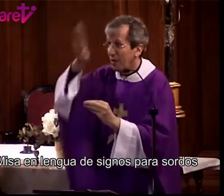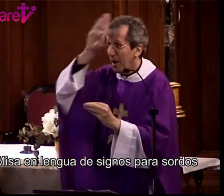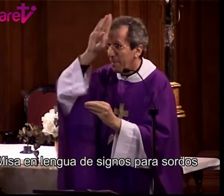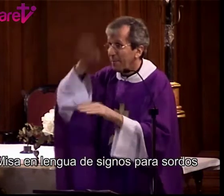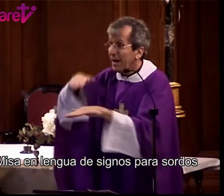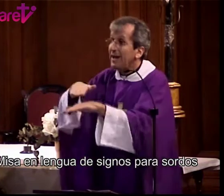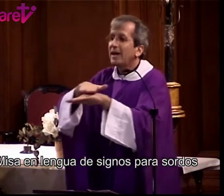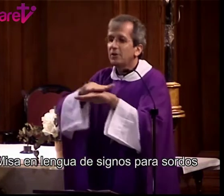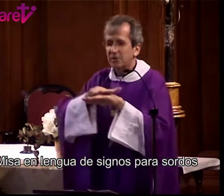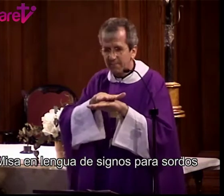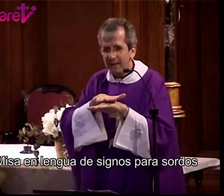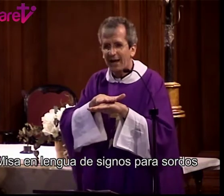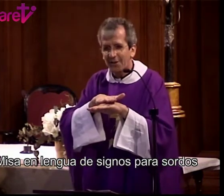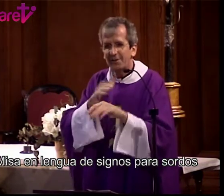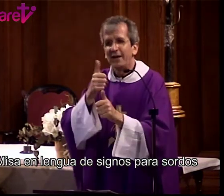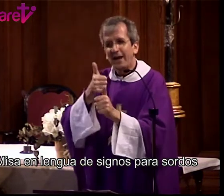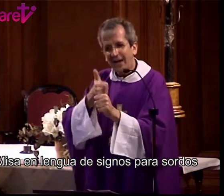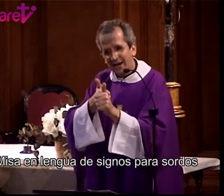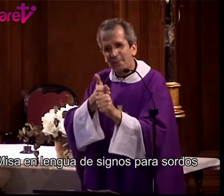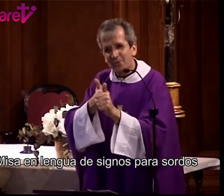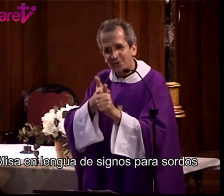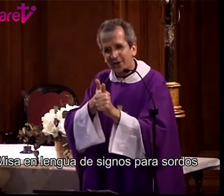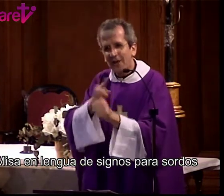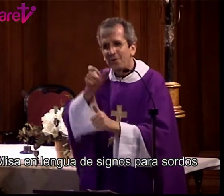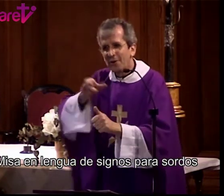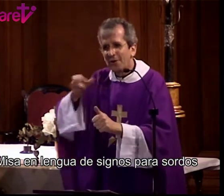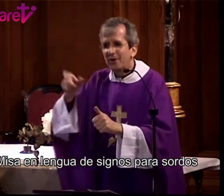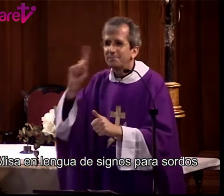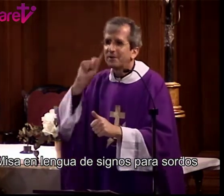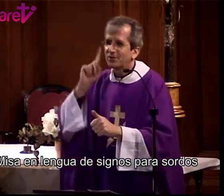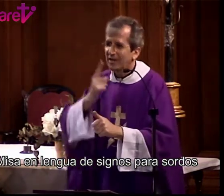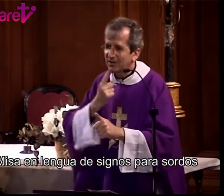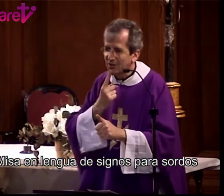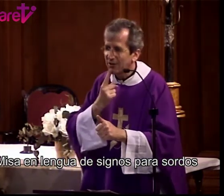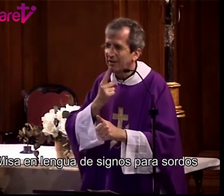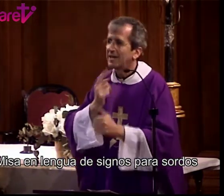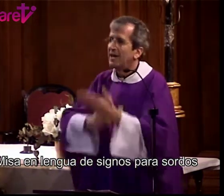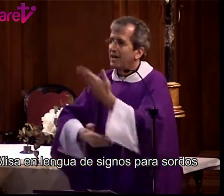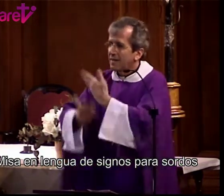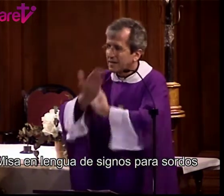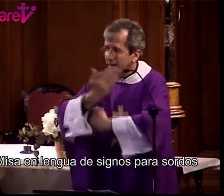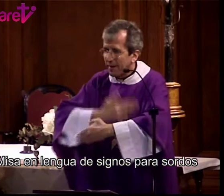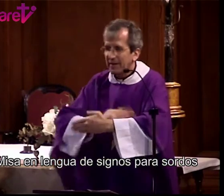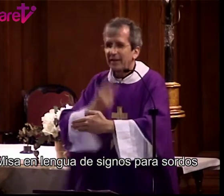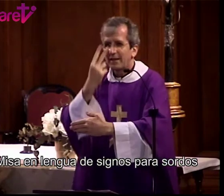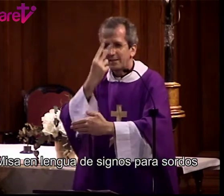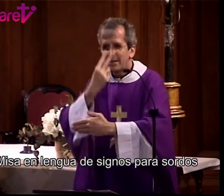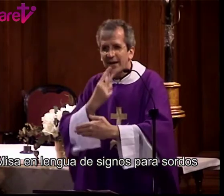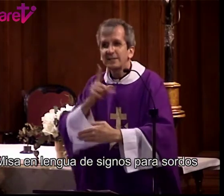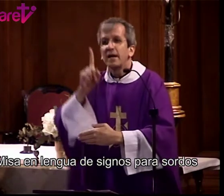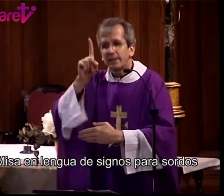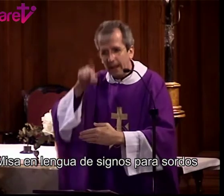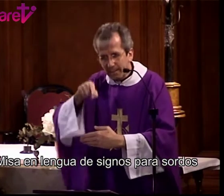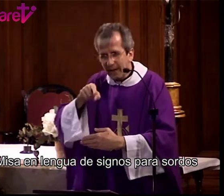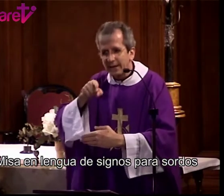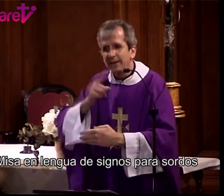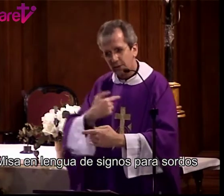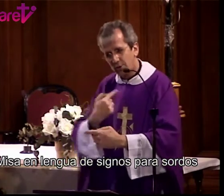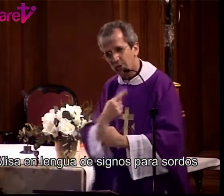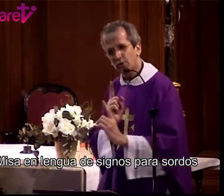Papa y nos ha invitado en el apostolado con las personas sordas, discapacitadas, ciegas, también nosotros